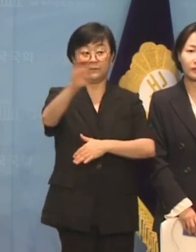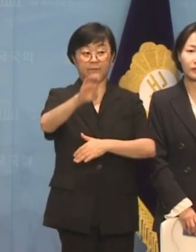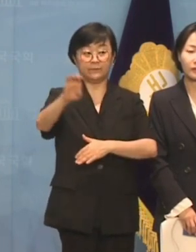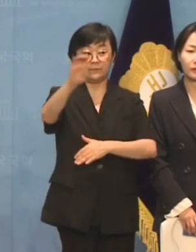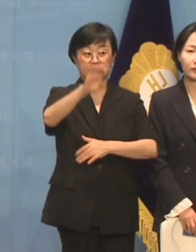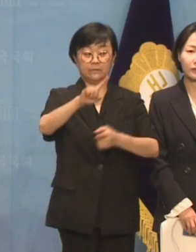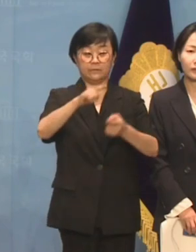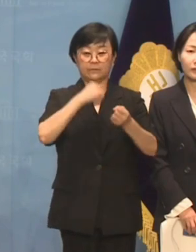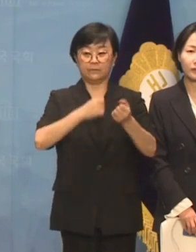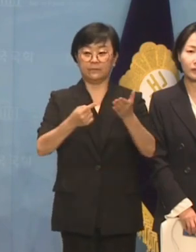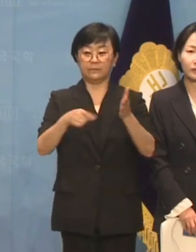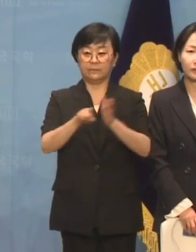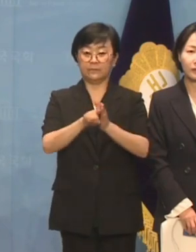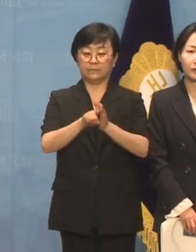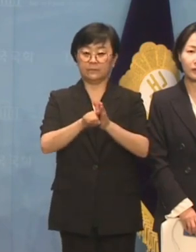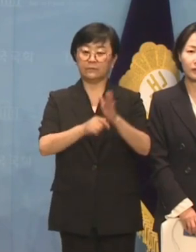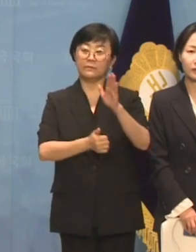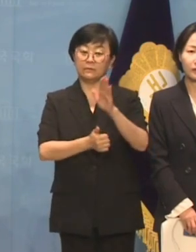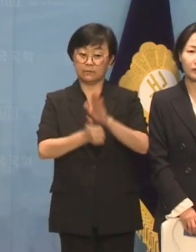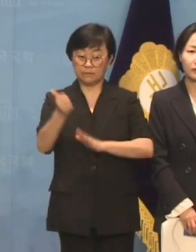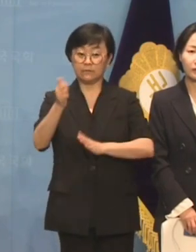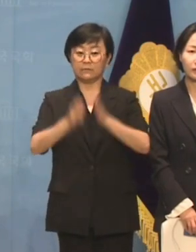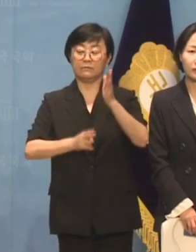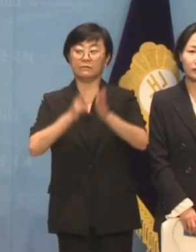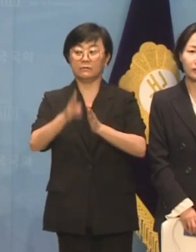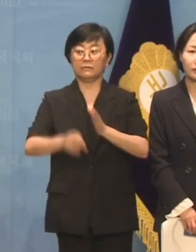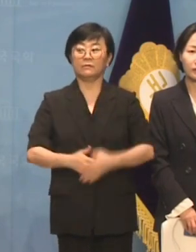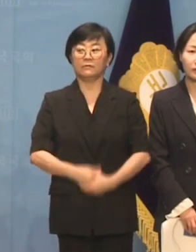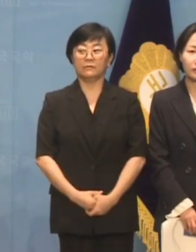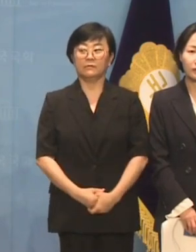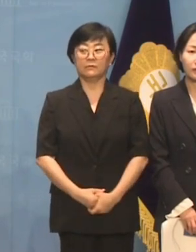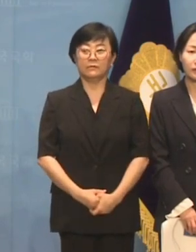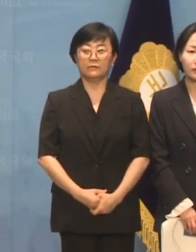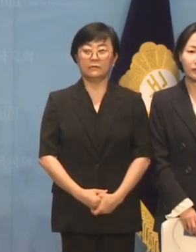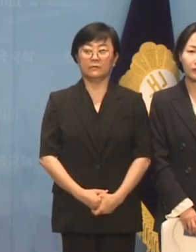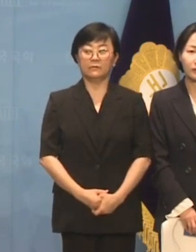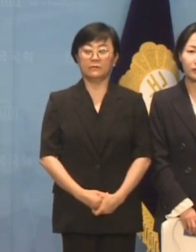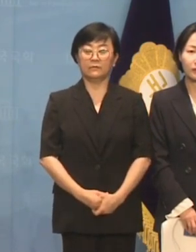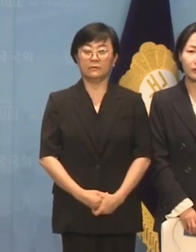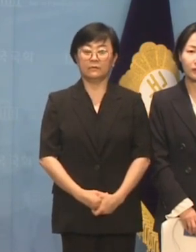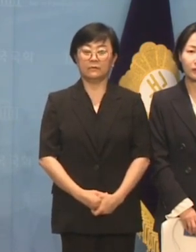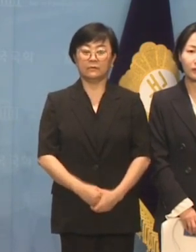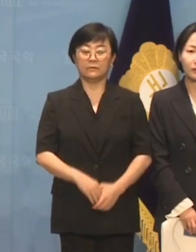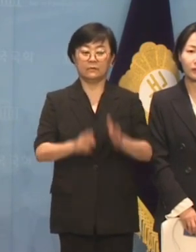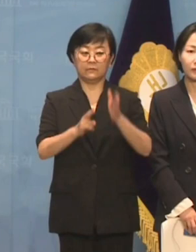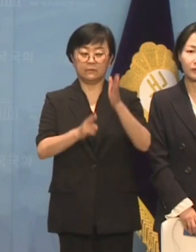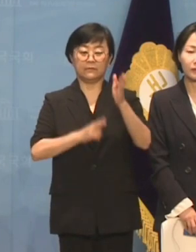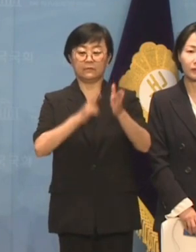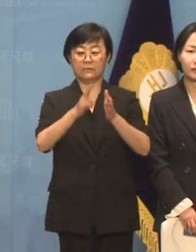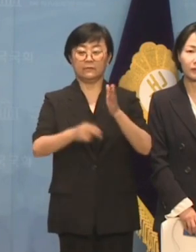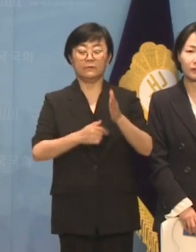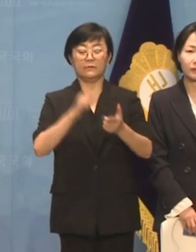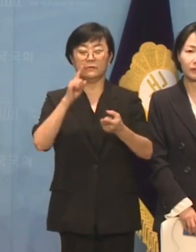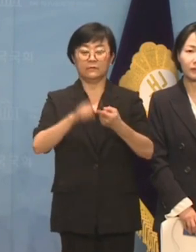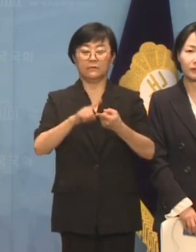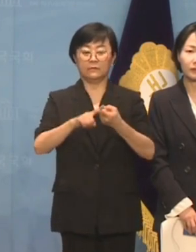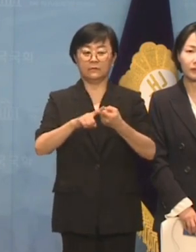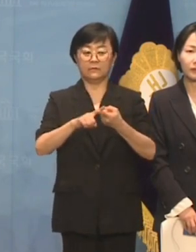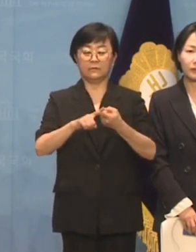유럽까지 가는 그런 그 희망의 철도였습니다. 이 철도에